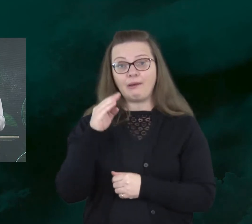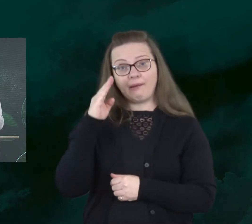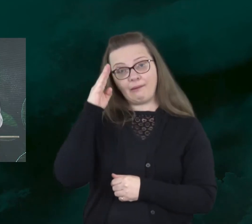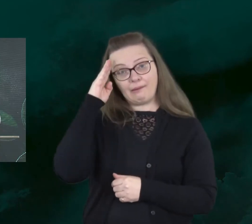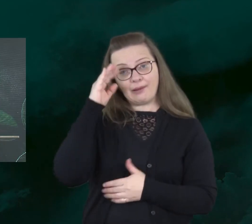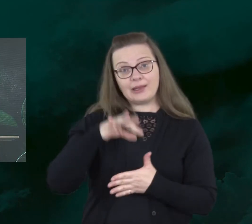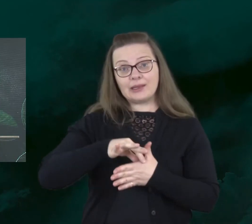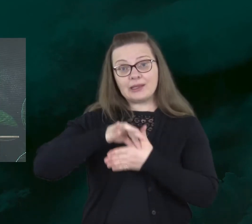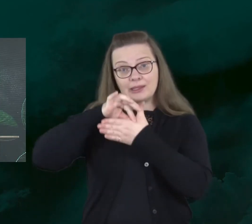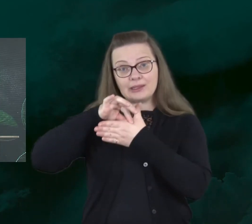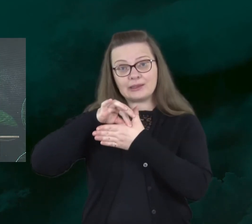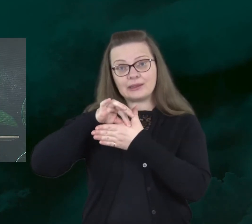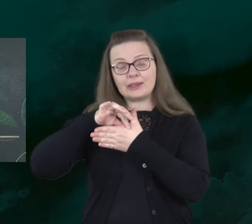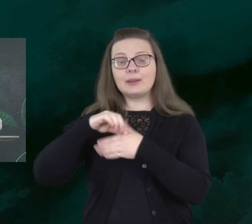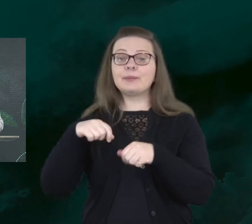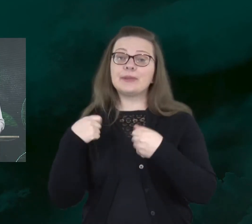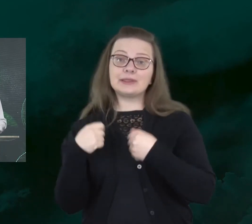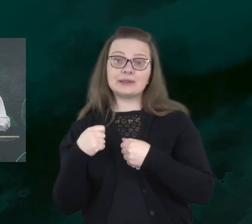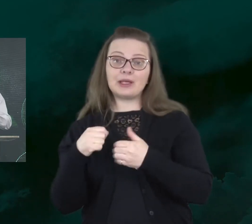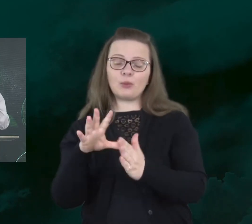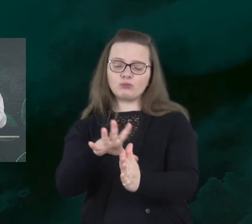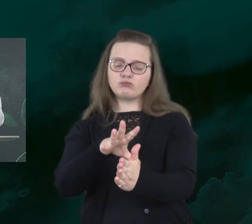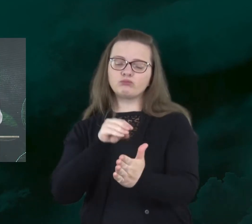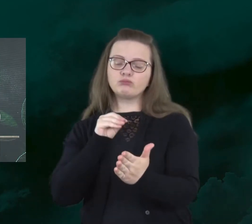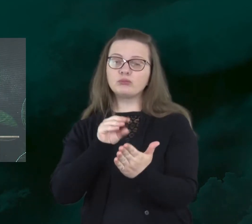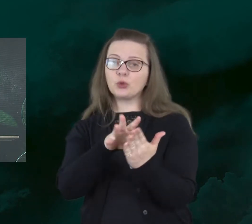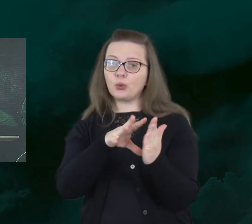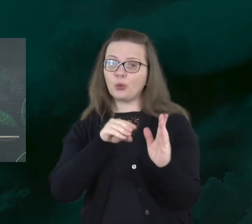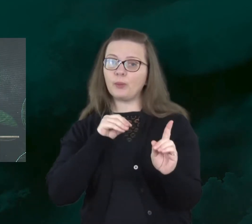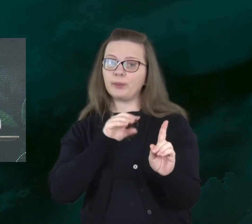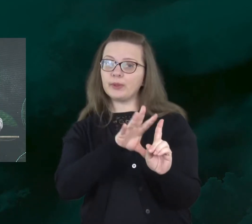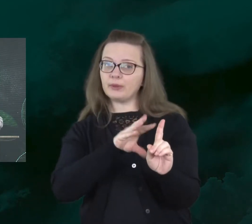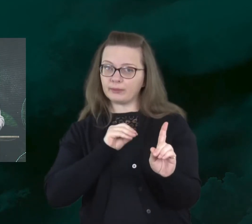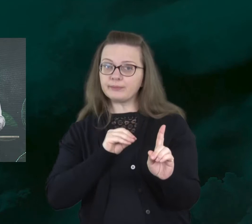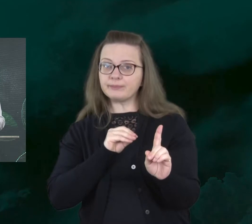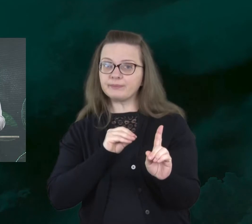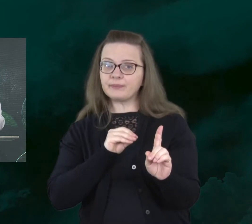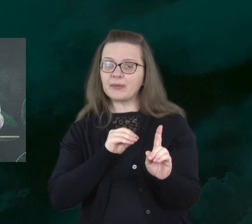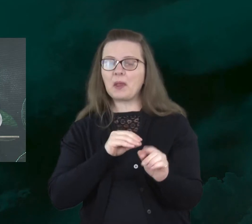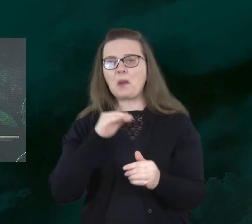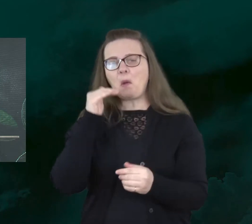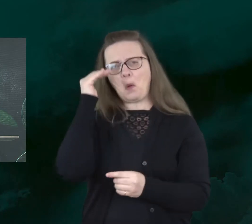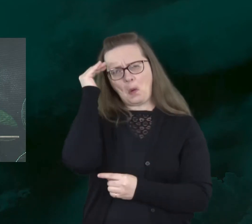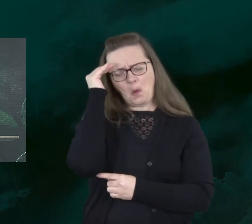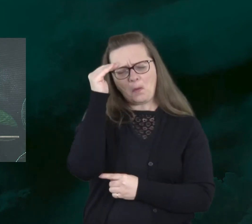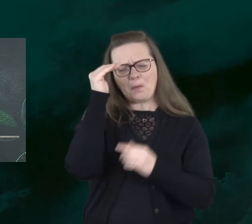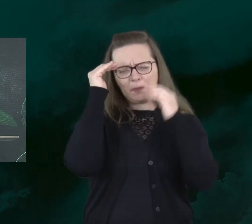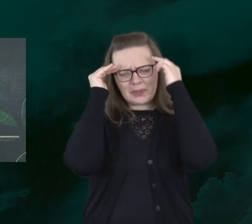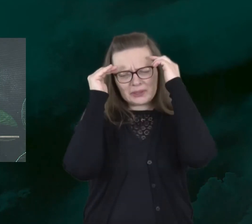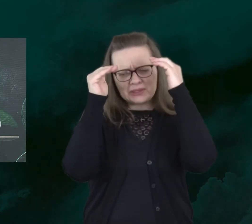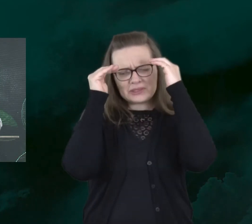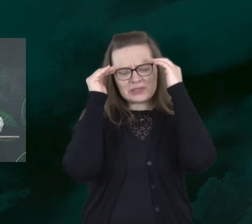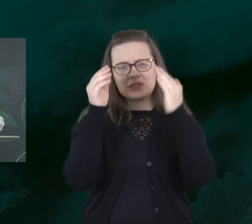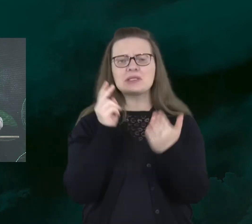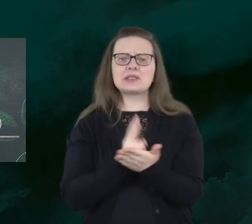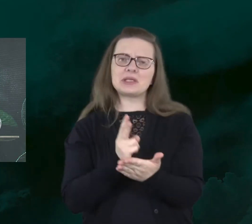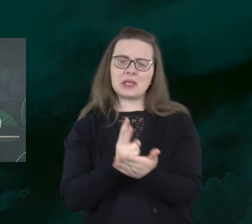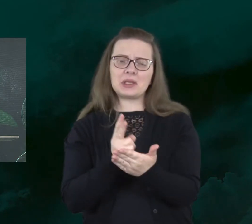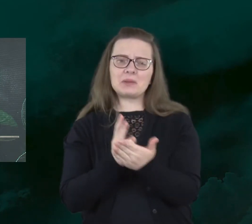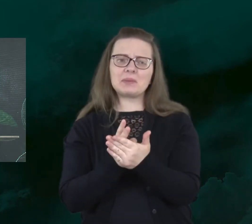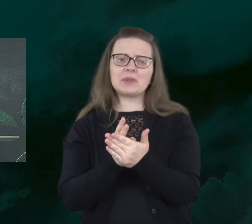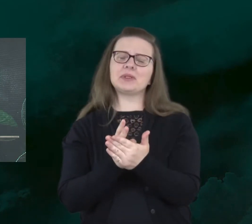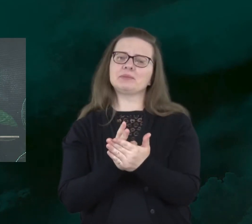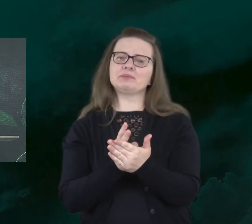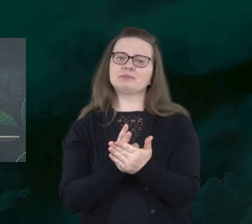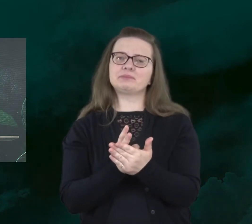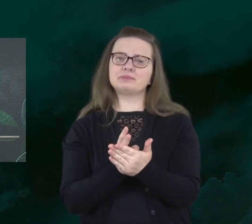17, obedecei aos vossos guias, os líderes entre vós, e sede submissos para com eles, pois velam